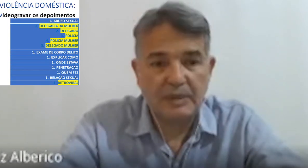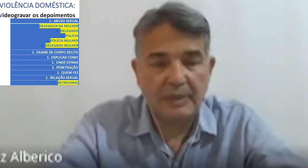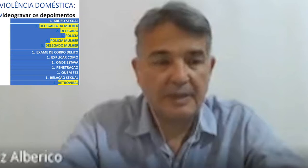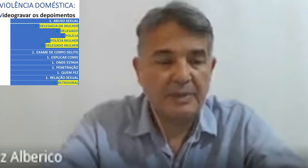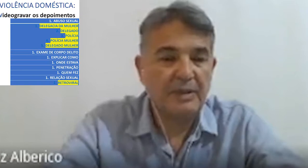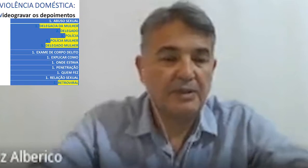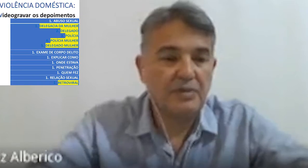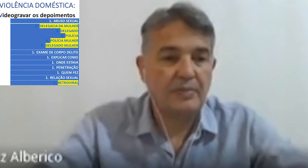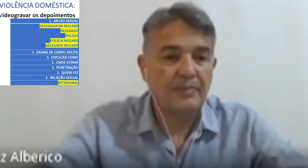Exatamente é isso.